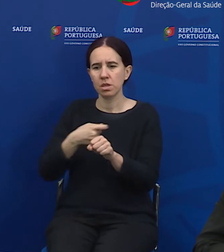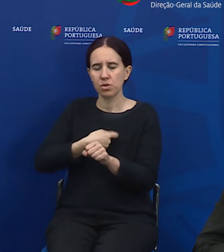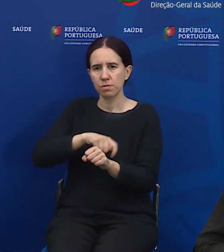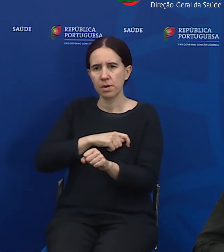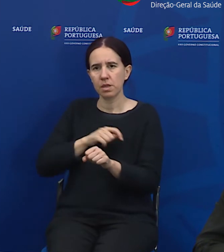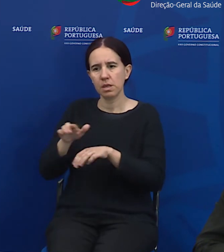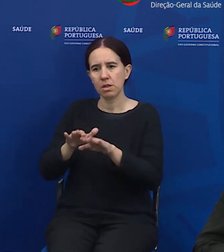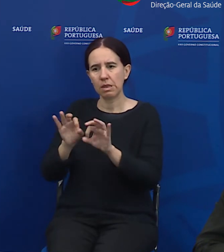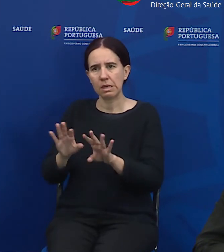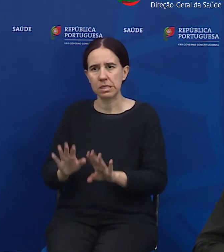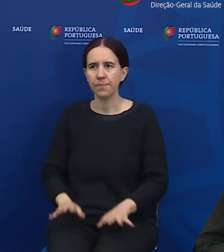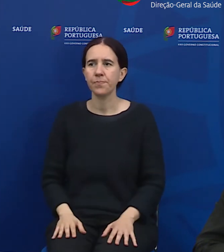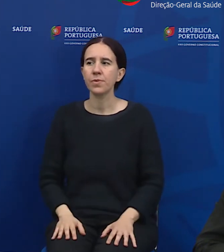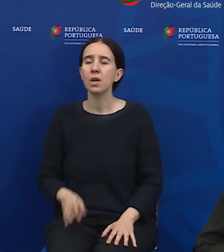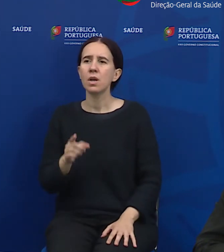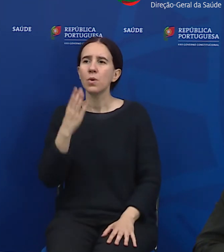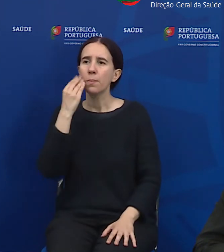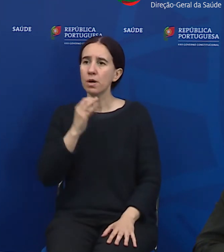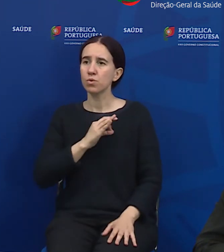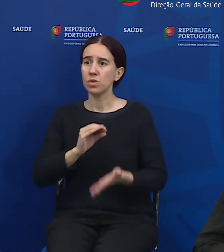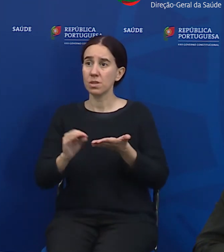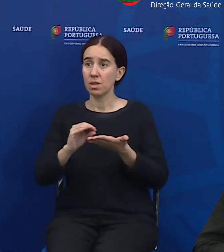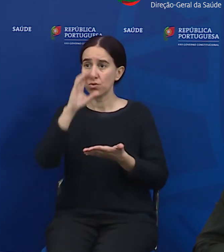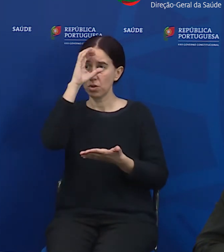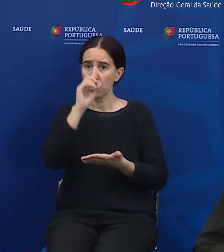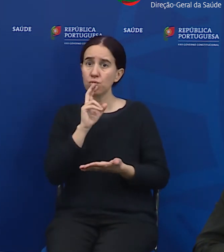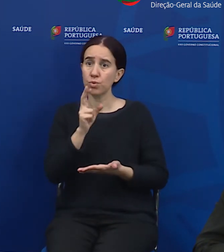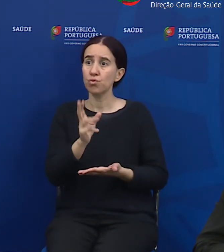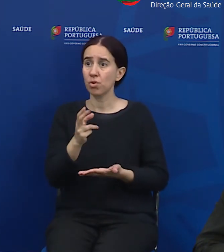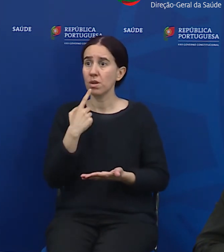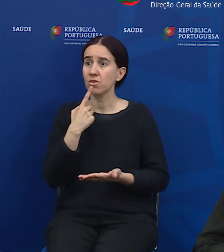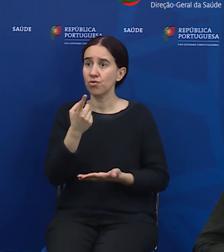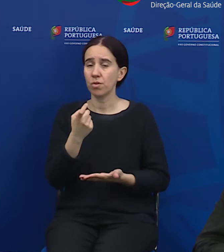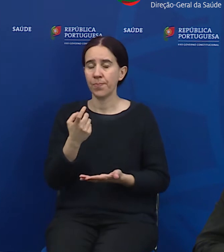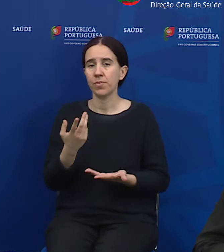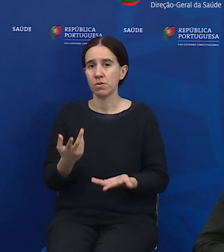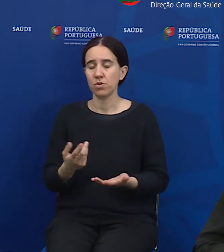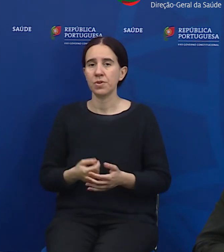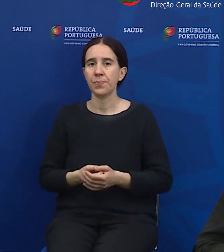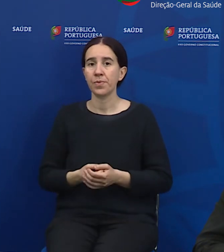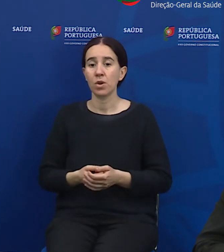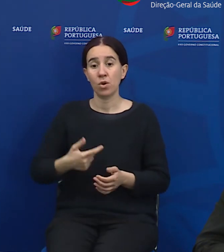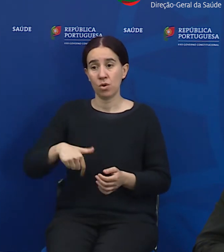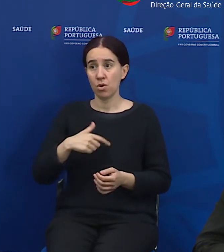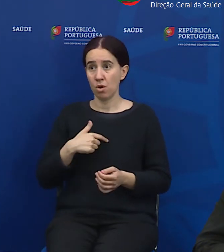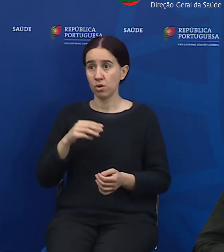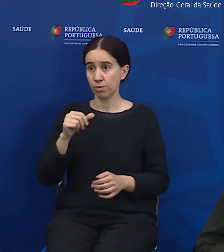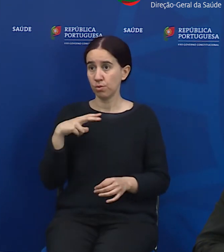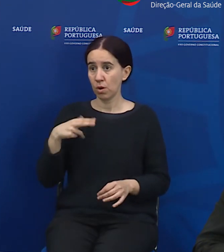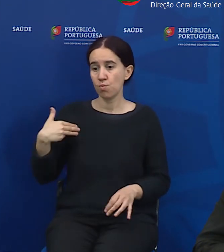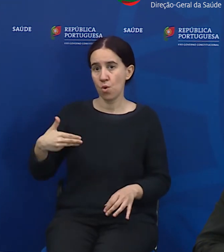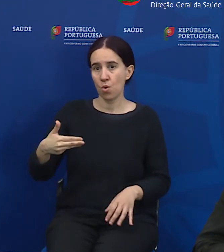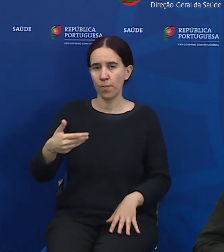espanhola e italiana e eu acho que terceira idade já respondeu a essa questão ou seja nós temos tido em